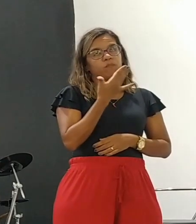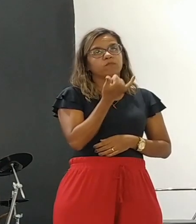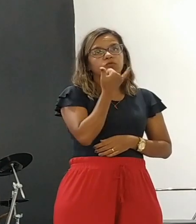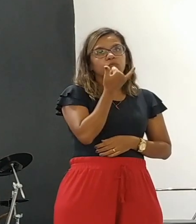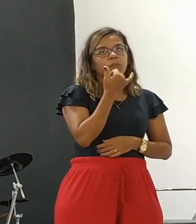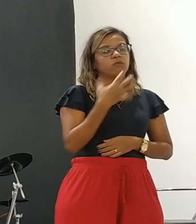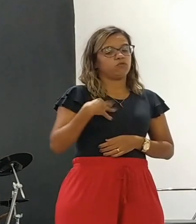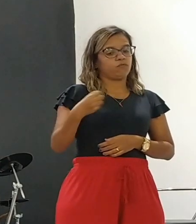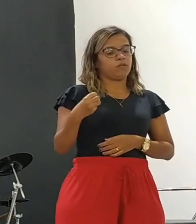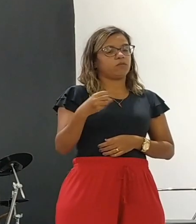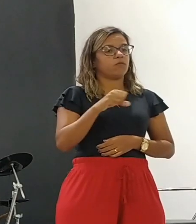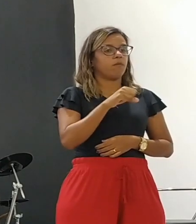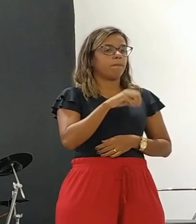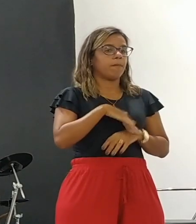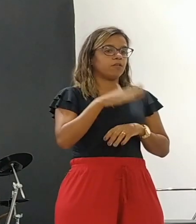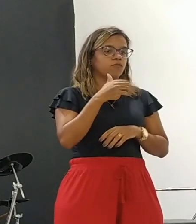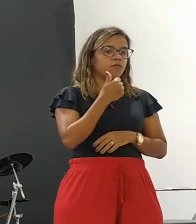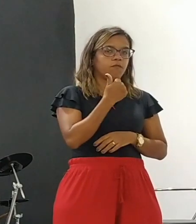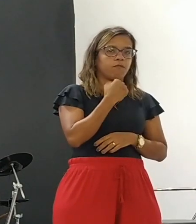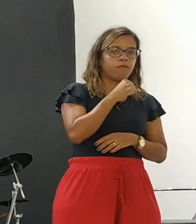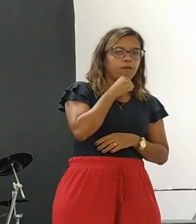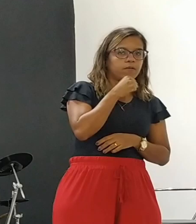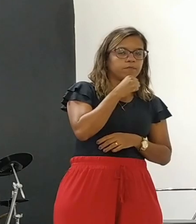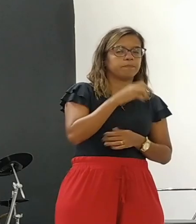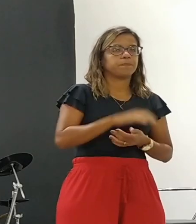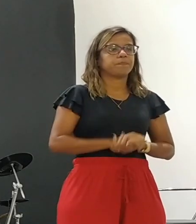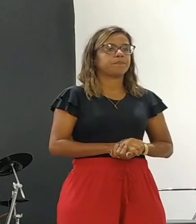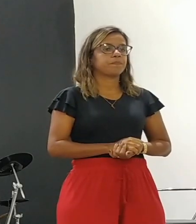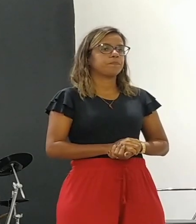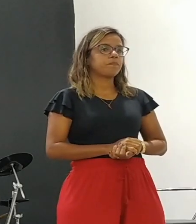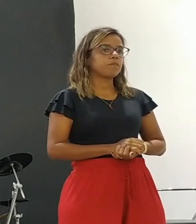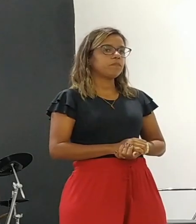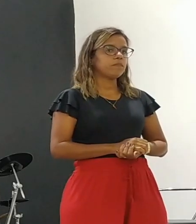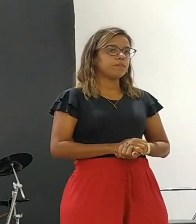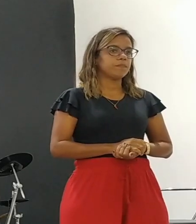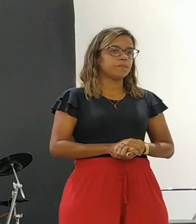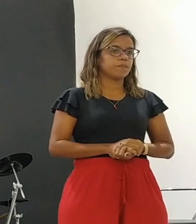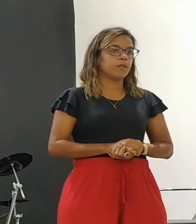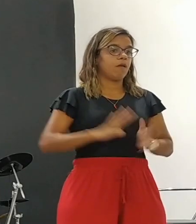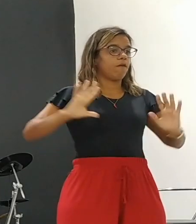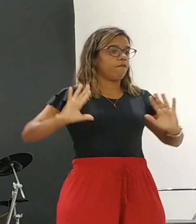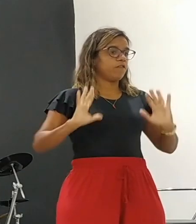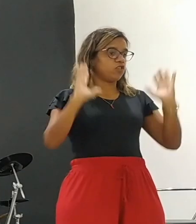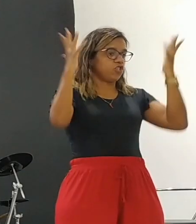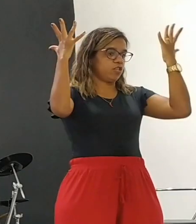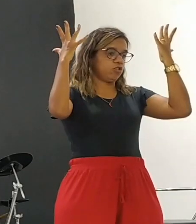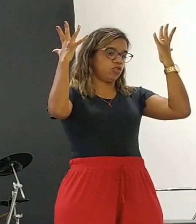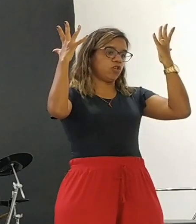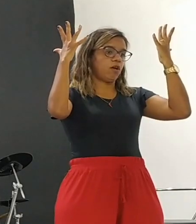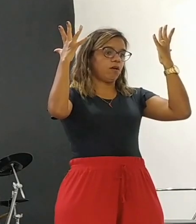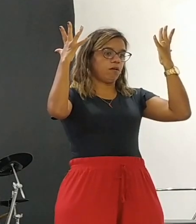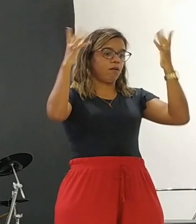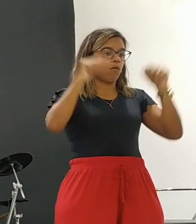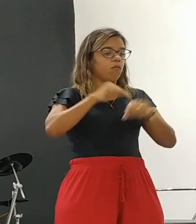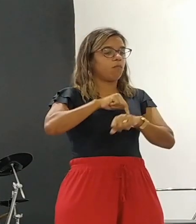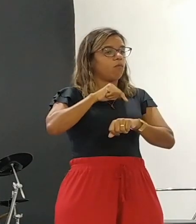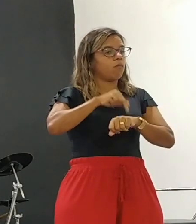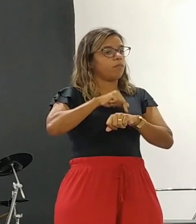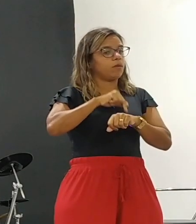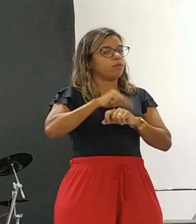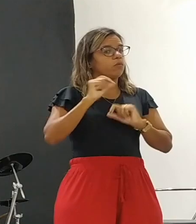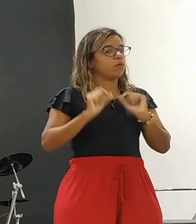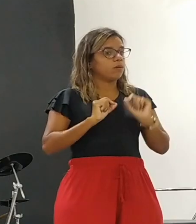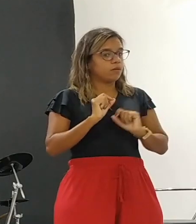prepararem para partir, e aí manda eles, né, fazerem esta celebração. É um momento em